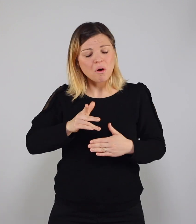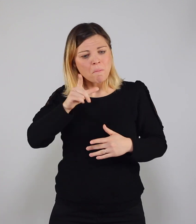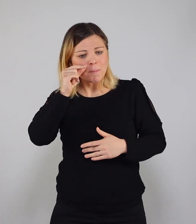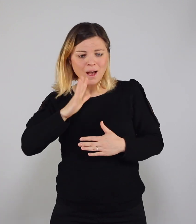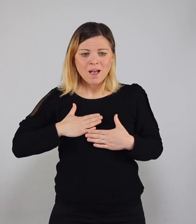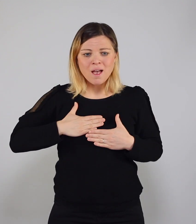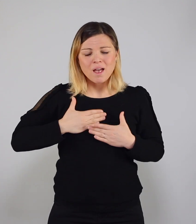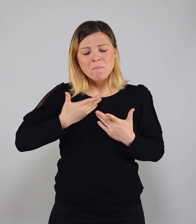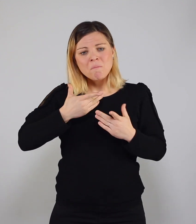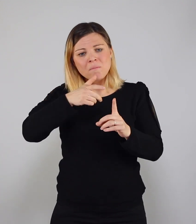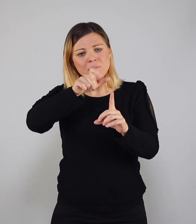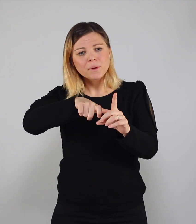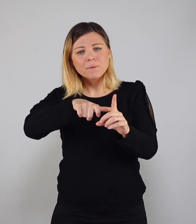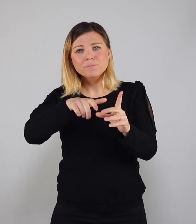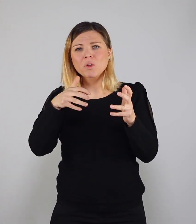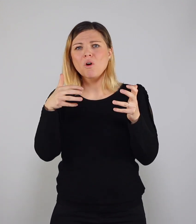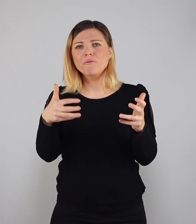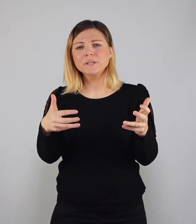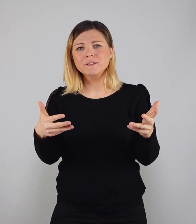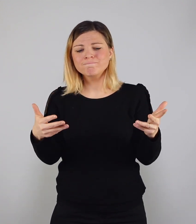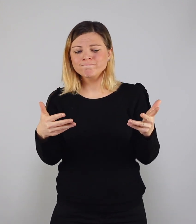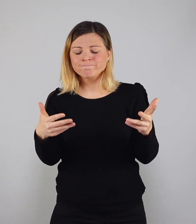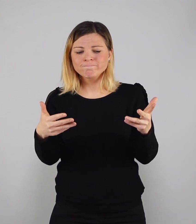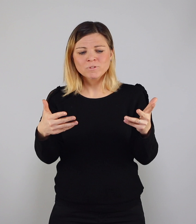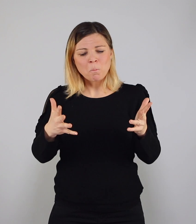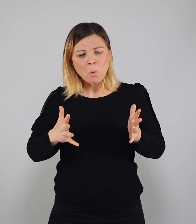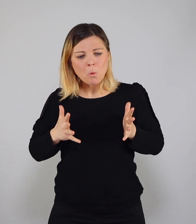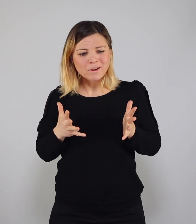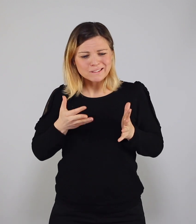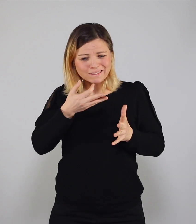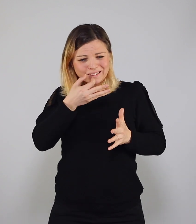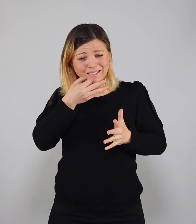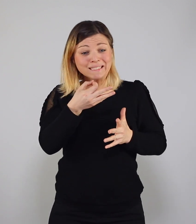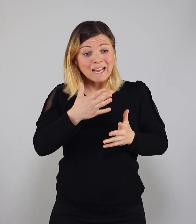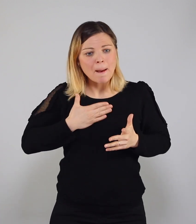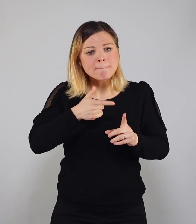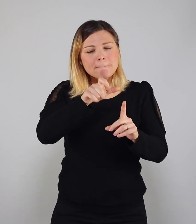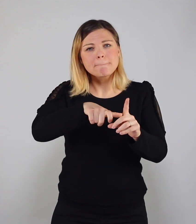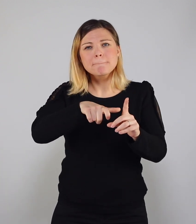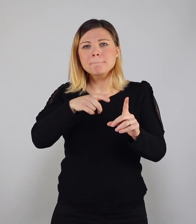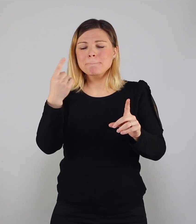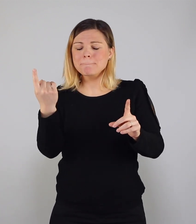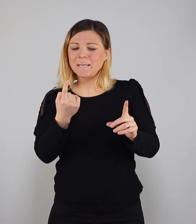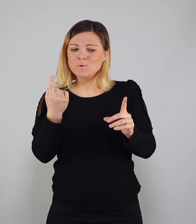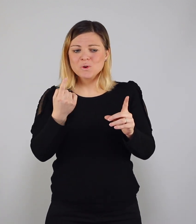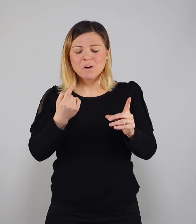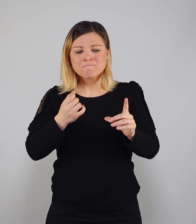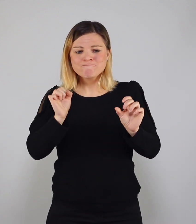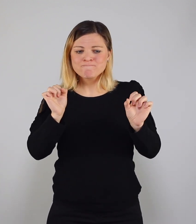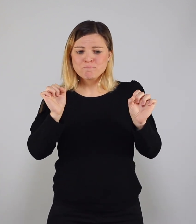de mon père. Parce qu'en fait, j'aimais mon père et j'avais envie d'avoir un jour le cran de lui